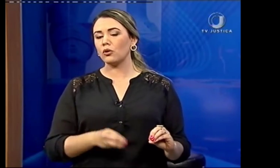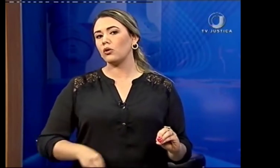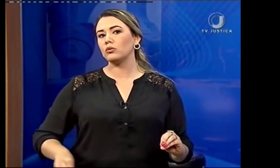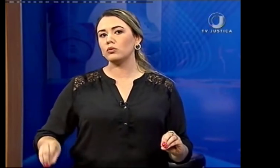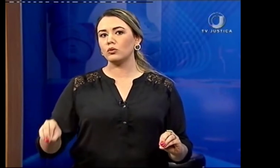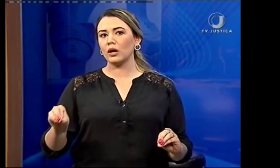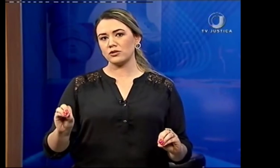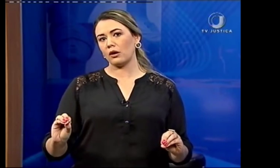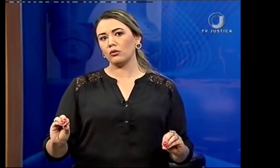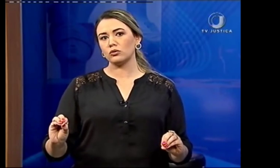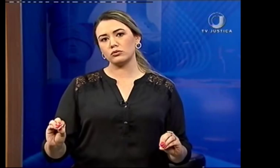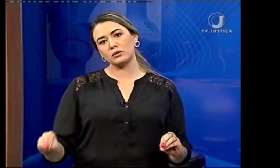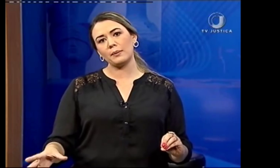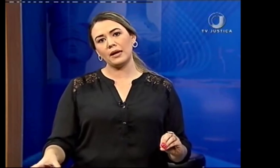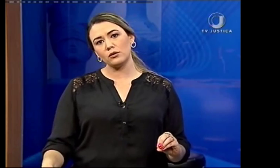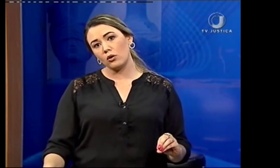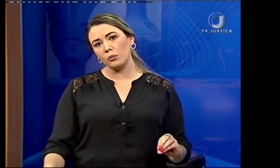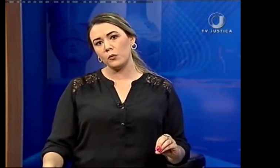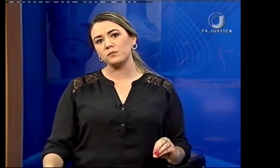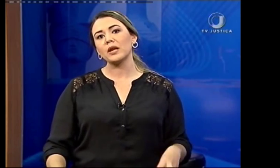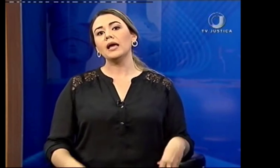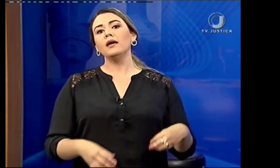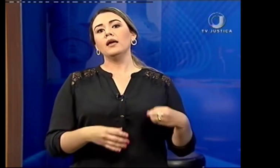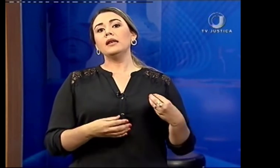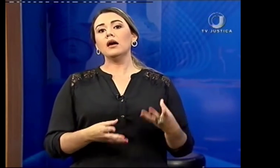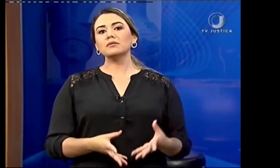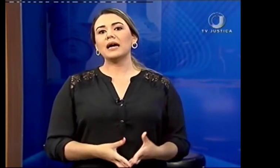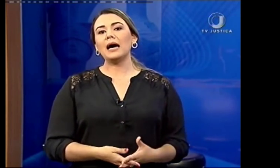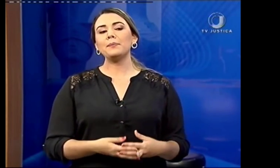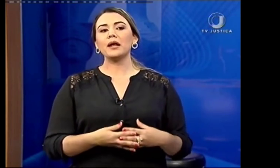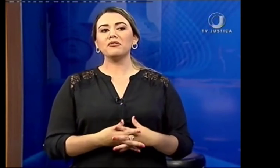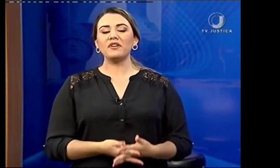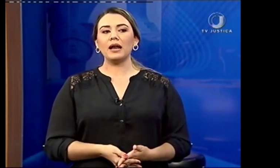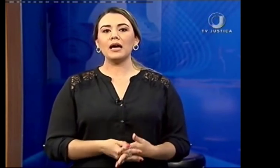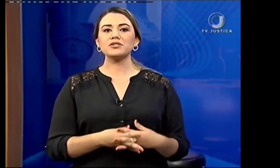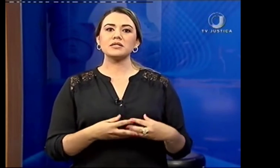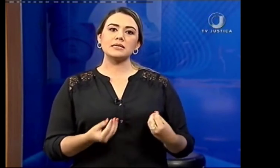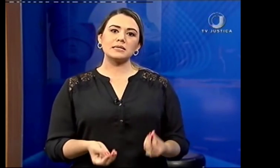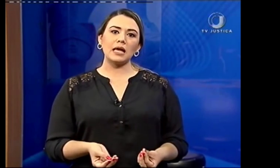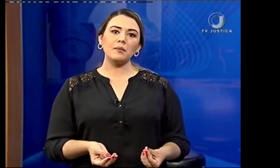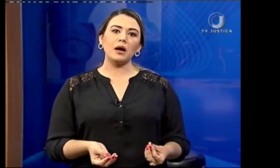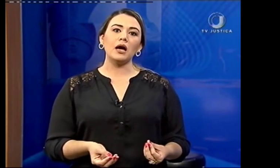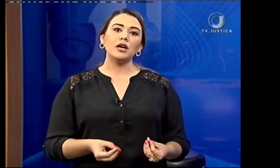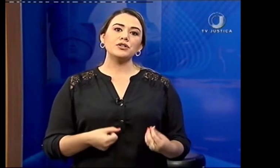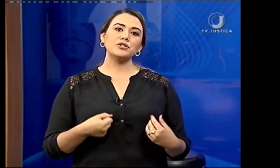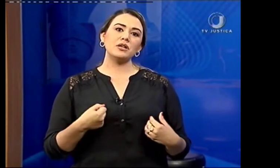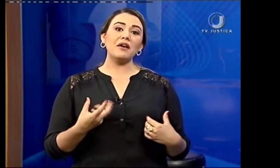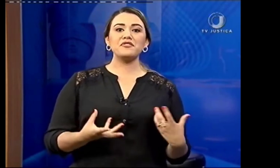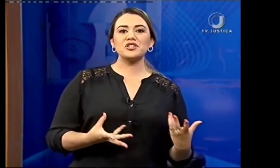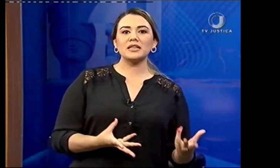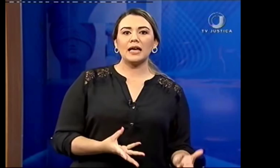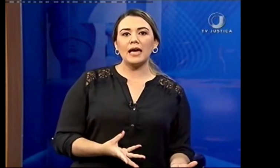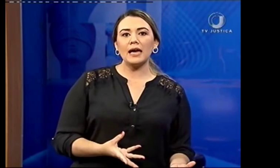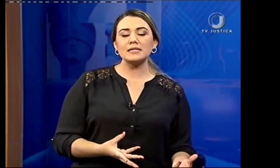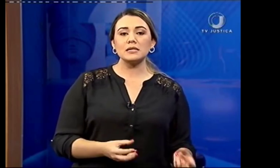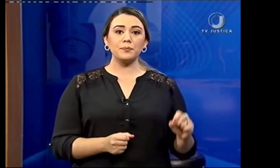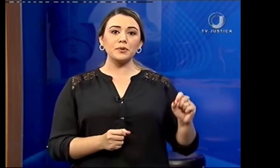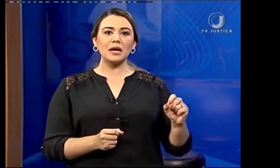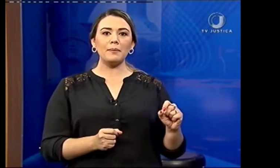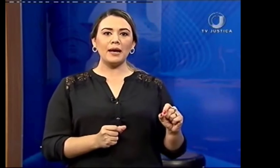com o adicional noturno do trabalhador comum. Não dá para eu falar de sistema de FGTS para o